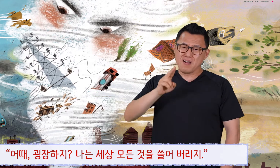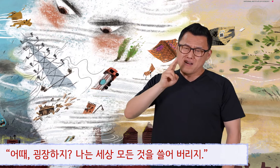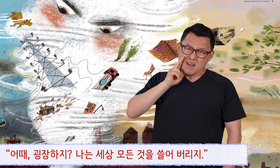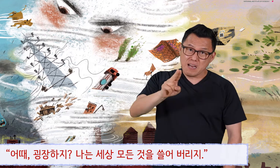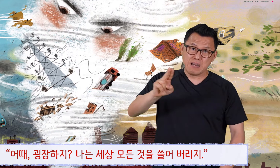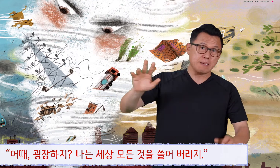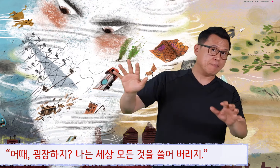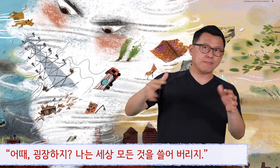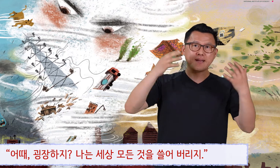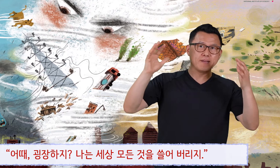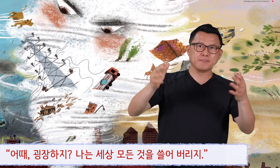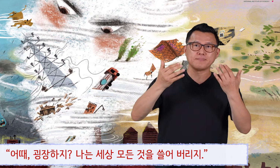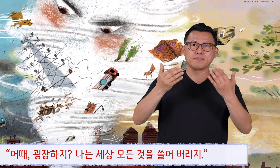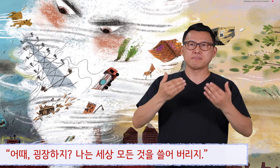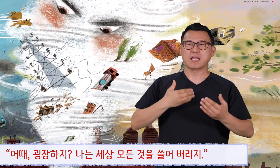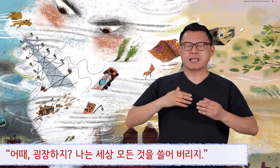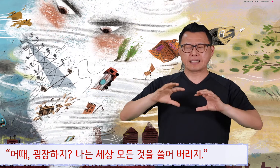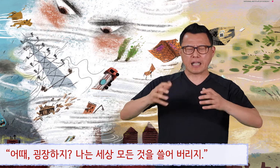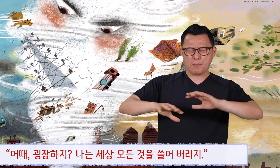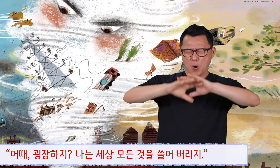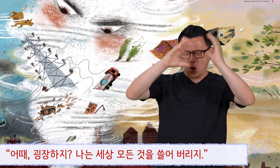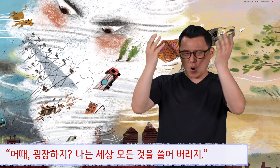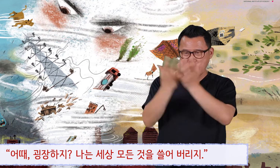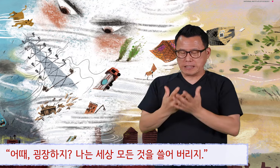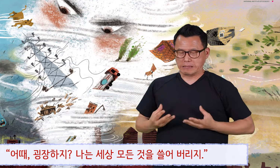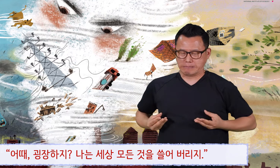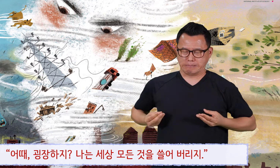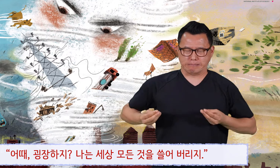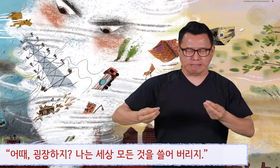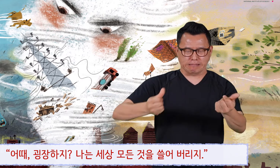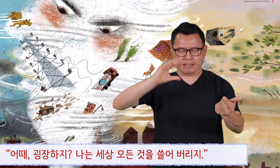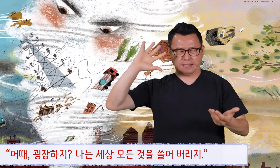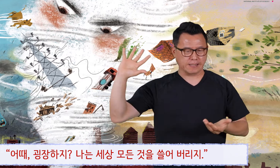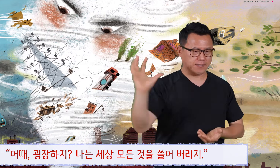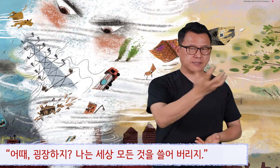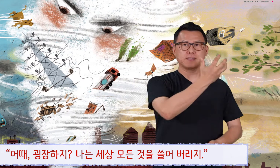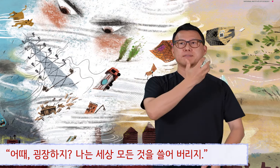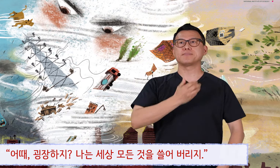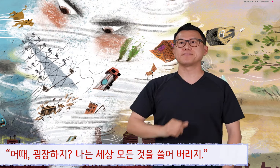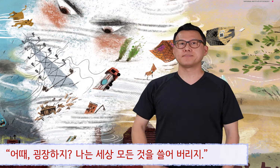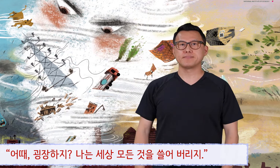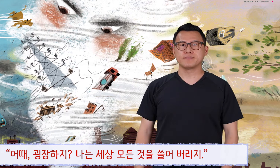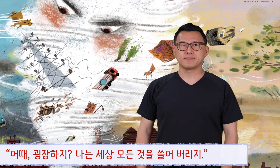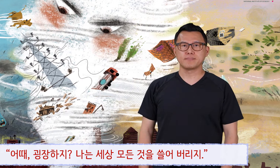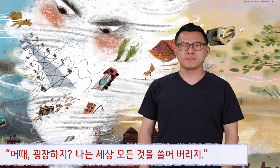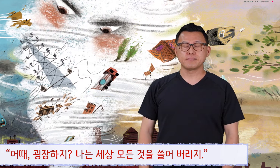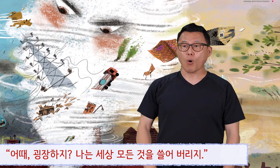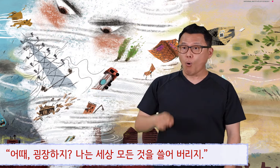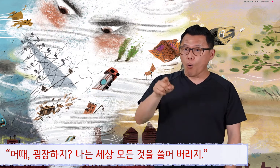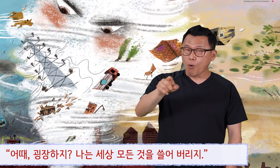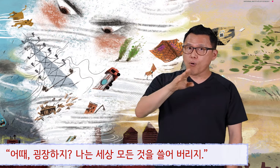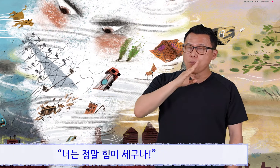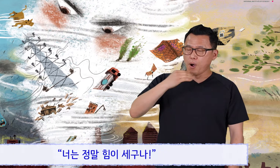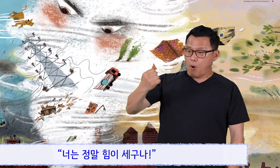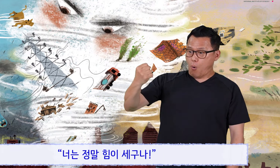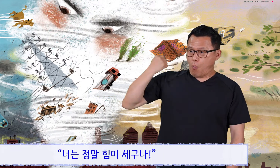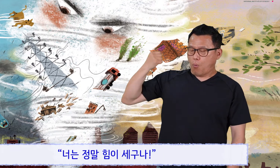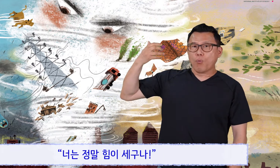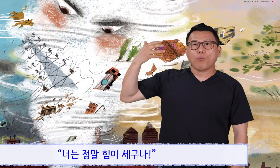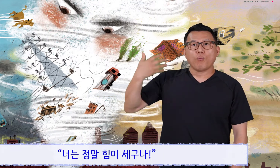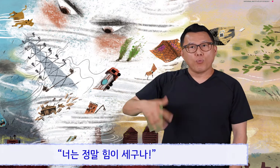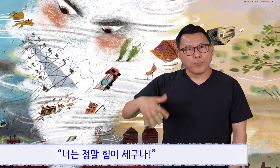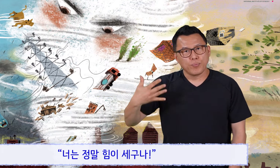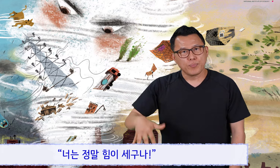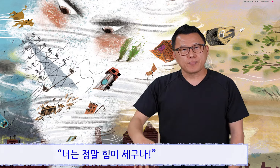어때? 굉장하지? 나는 세상 모든 것을 쓸어버리지.